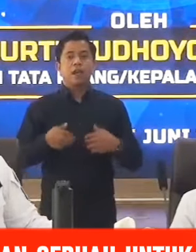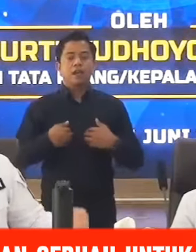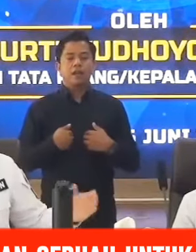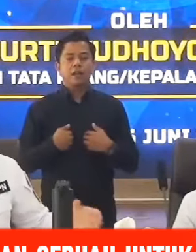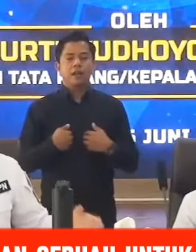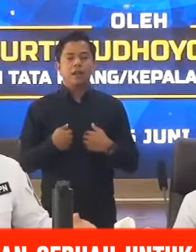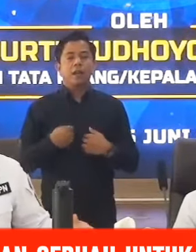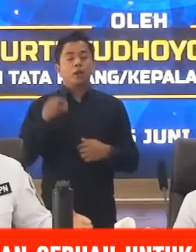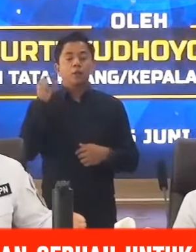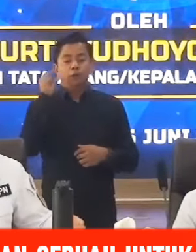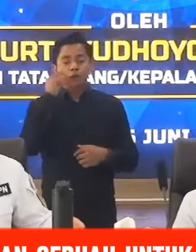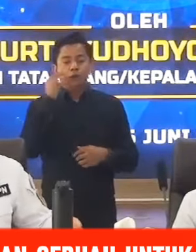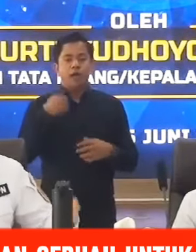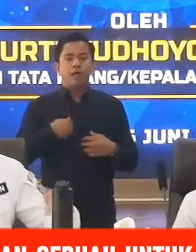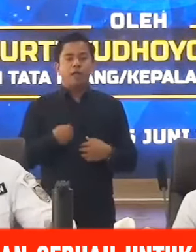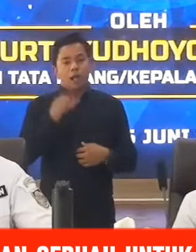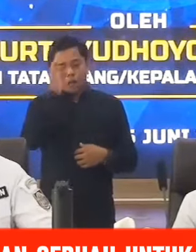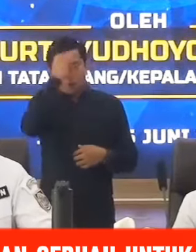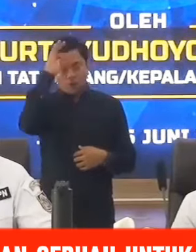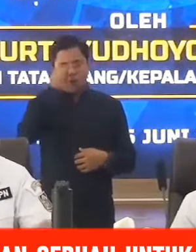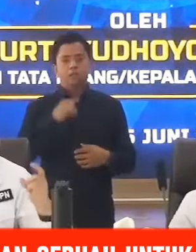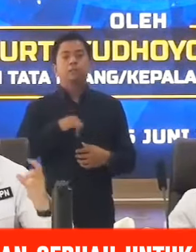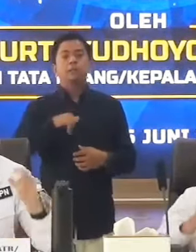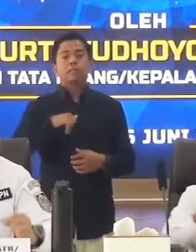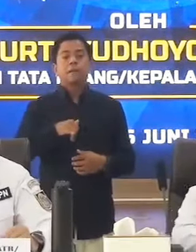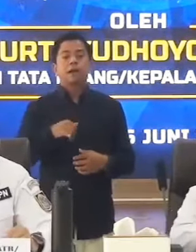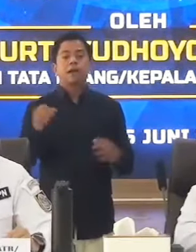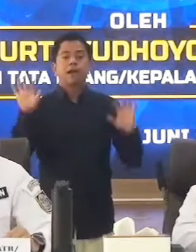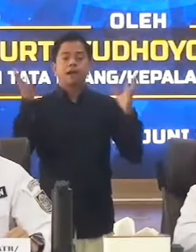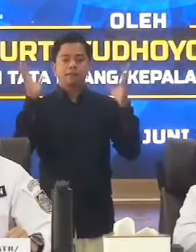secara bersamaan. Ini merupakan sebuah bentuk